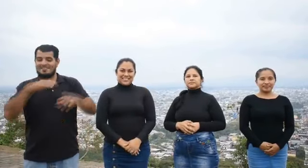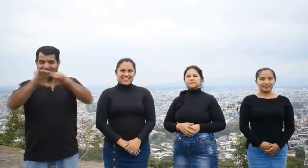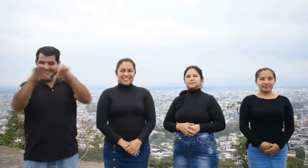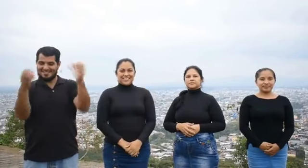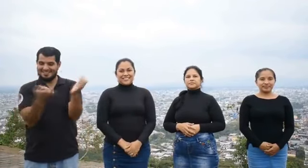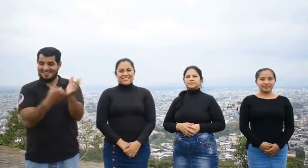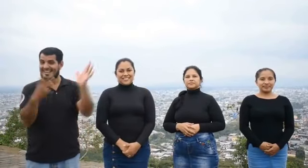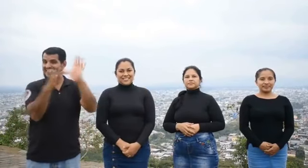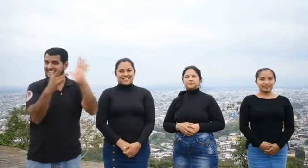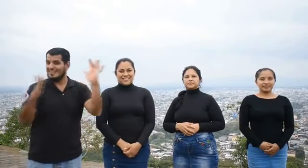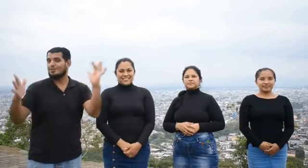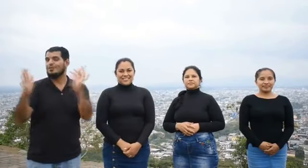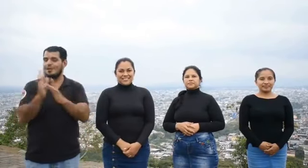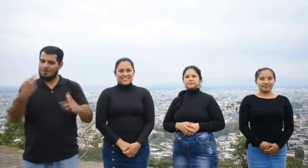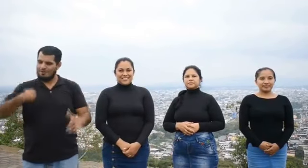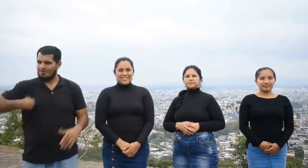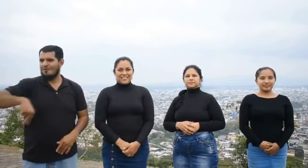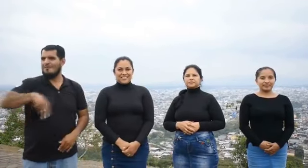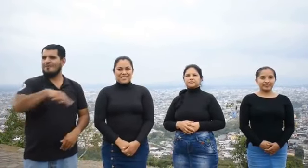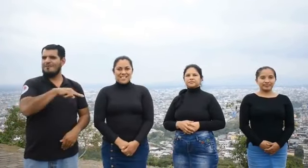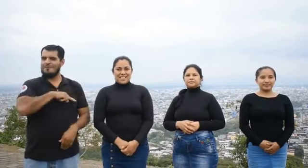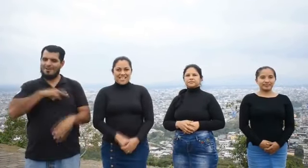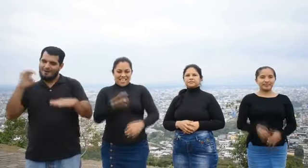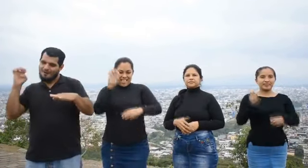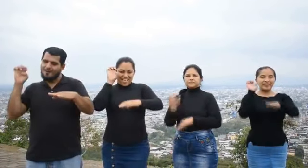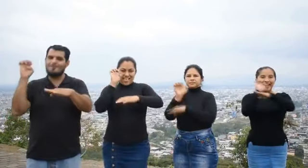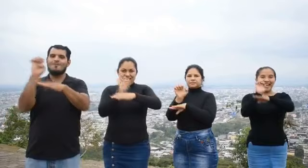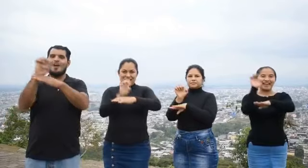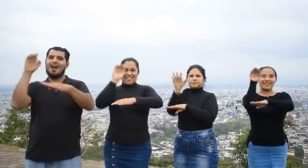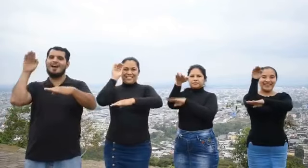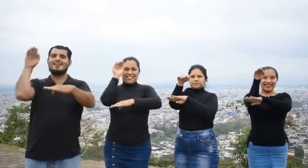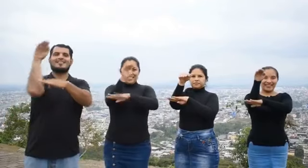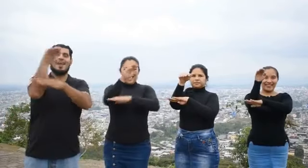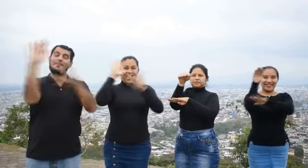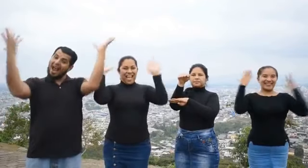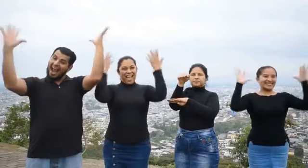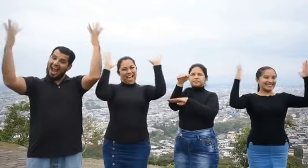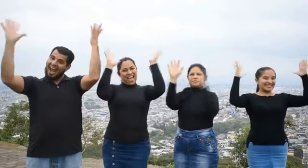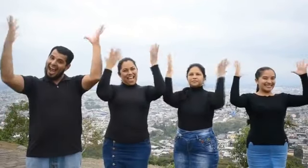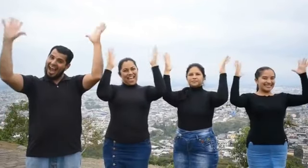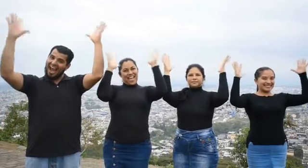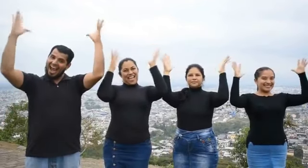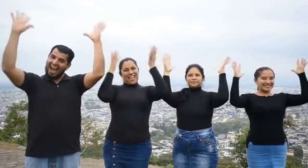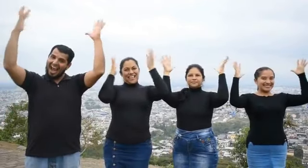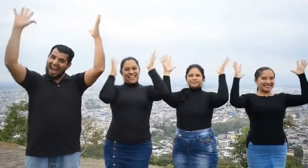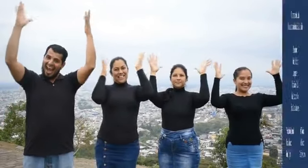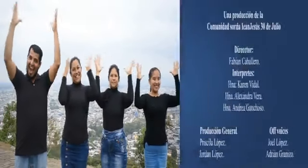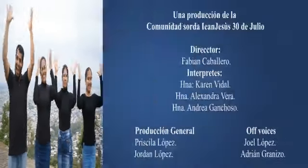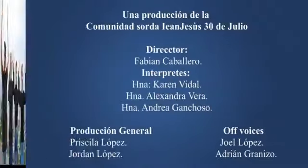Somos Iglesia Evangélica Apostólica del Nombre de Jesús, Ecuador.